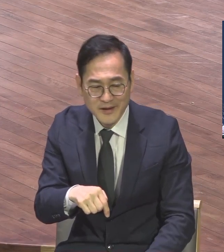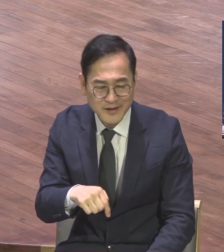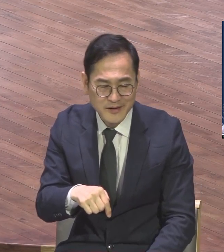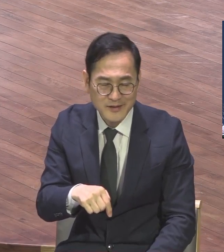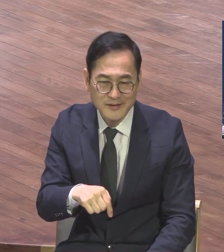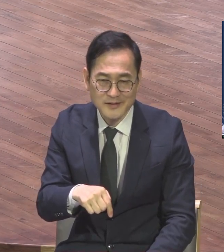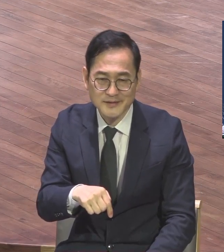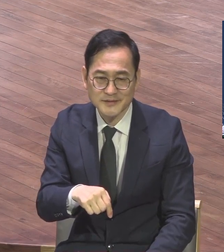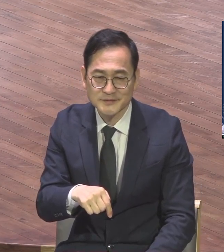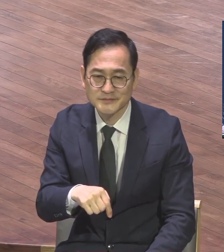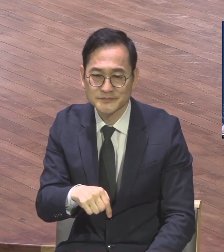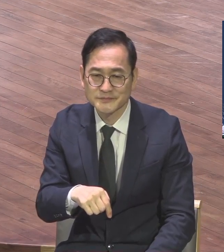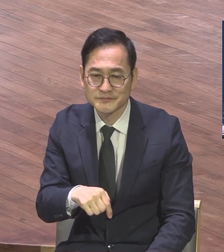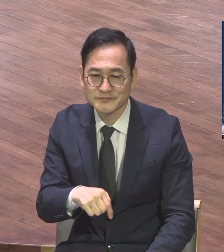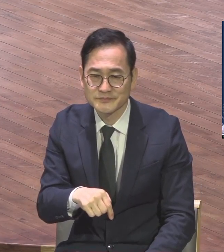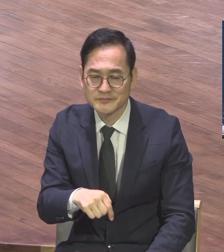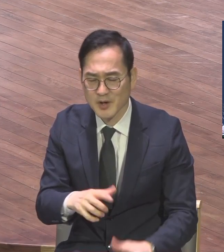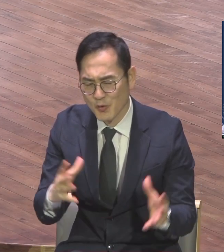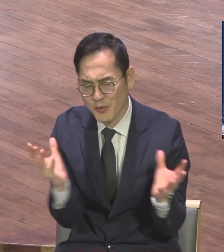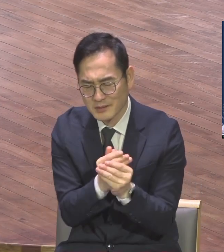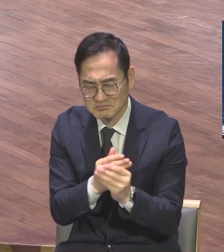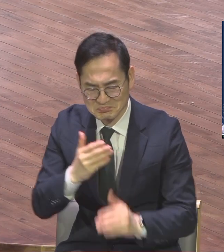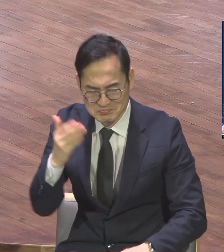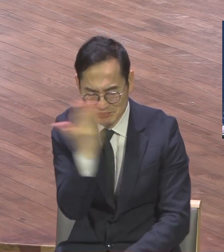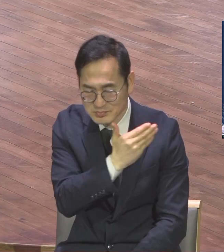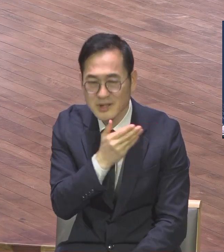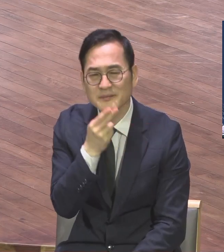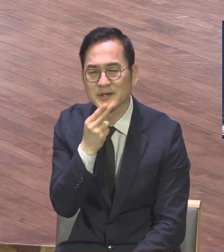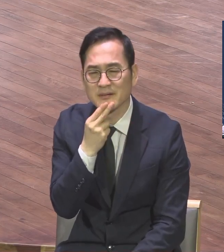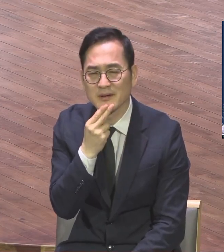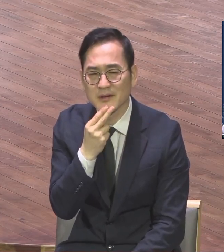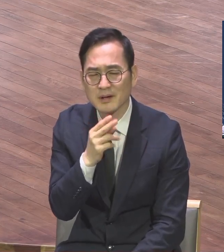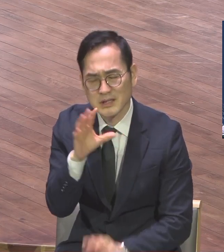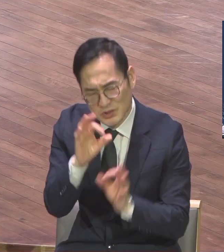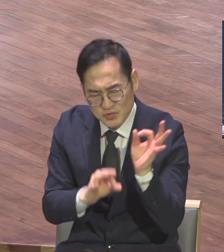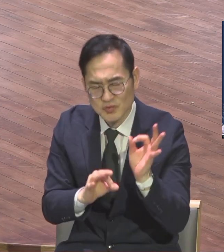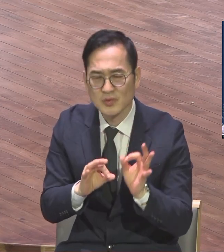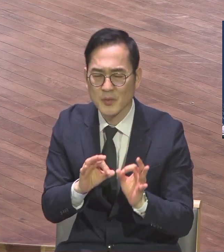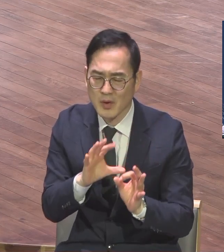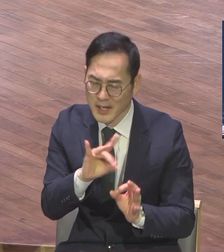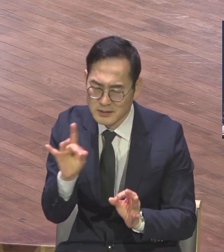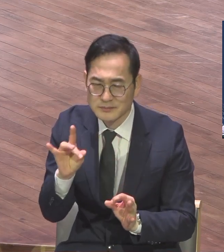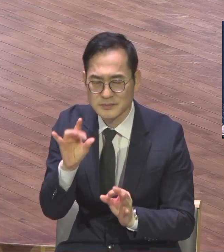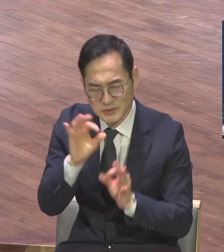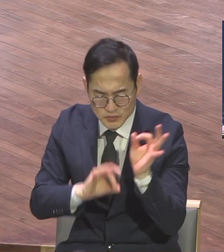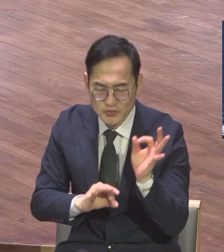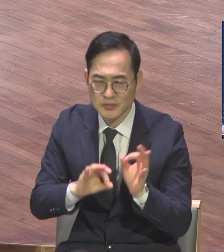어떤 조직체라도 완전 무결할 수는 없는 거예요. 다락방도 마찬가지.